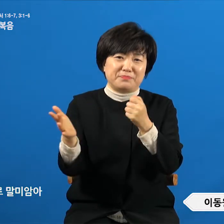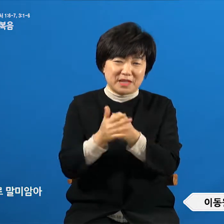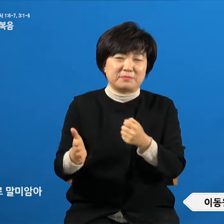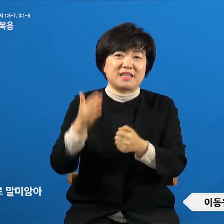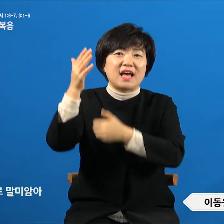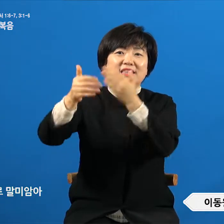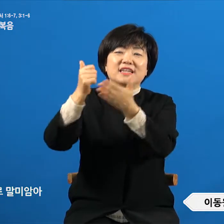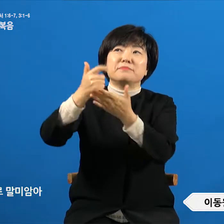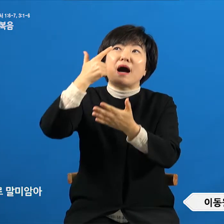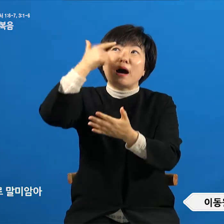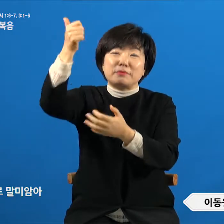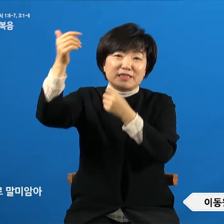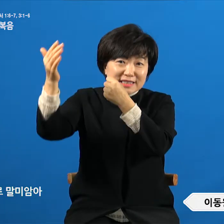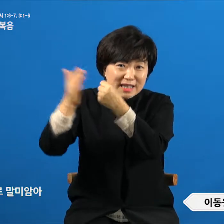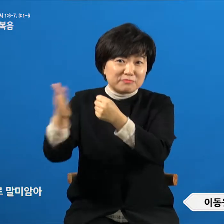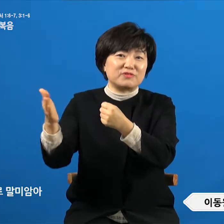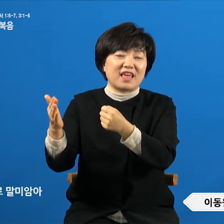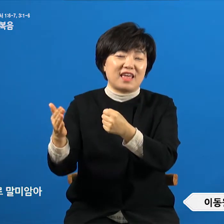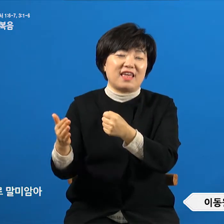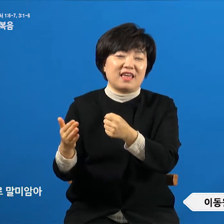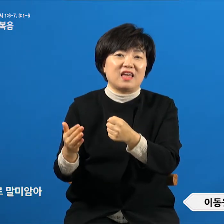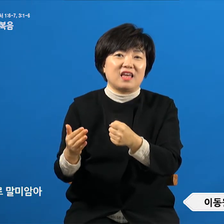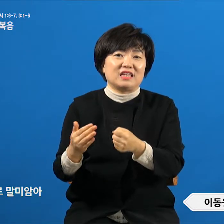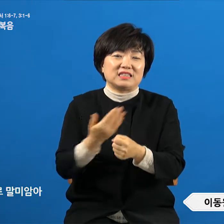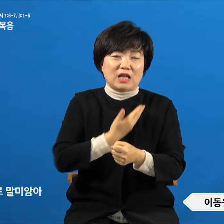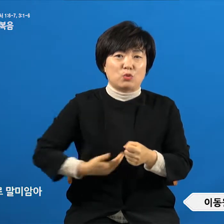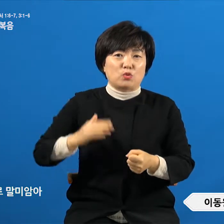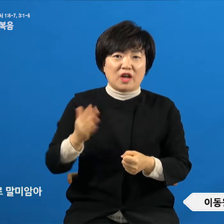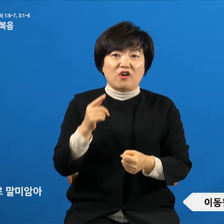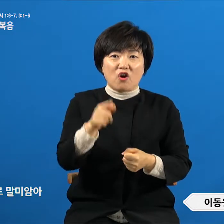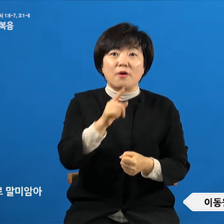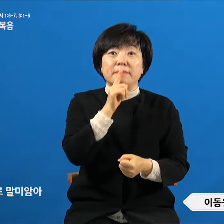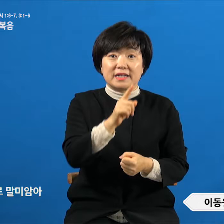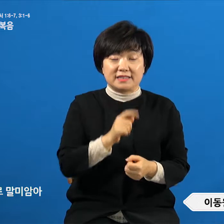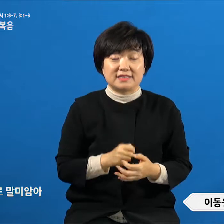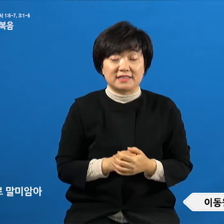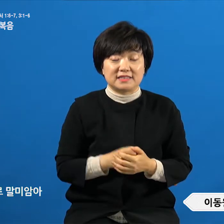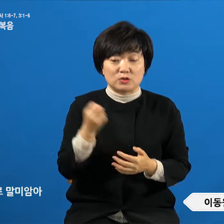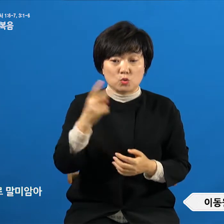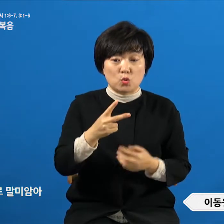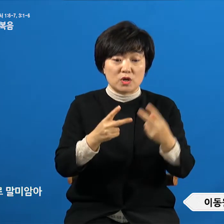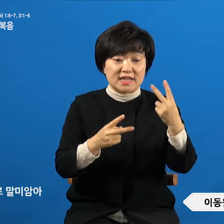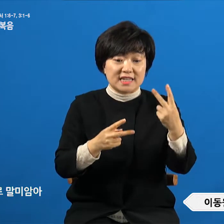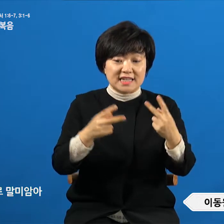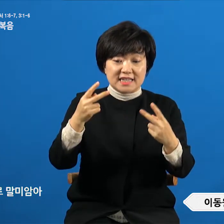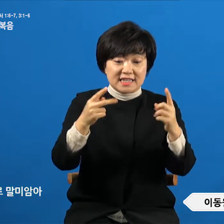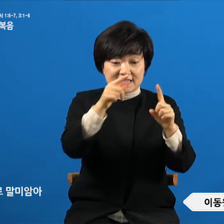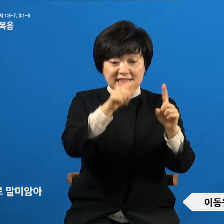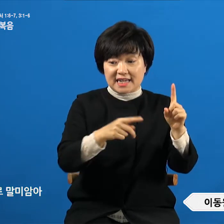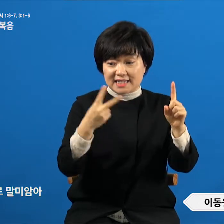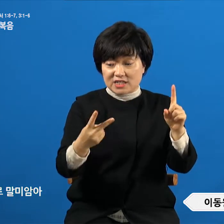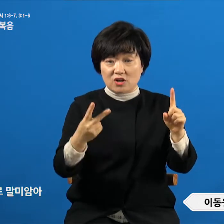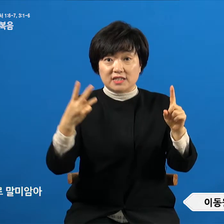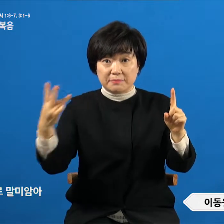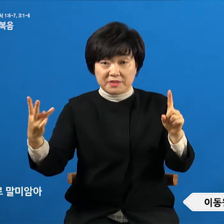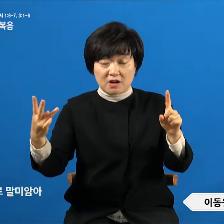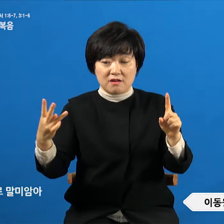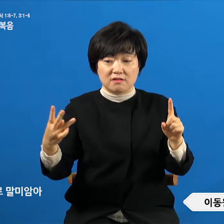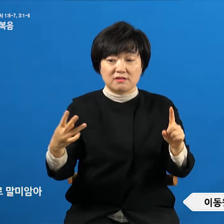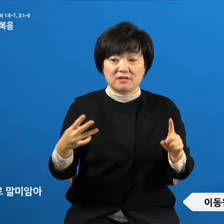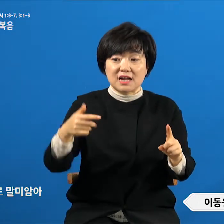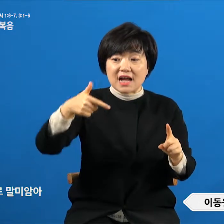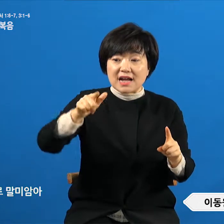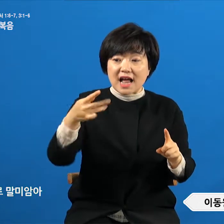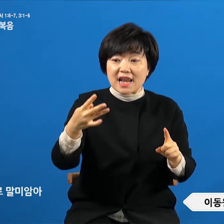때문에 그리고 하나님 아버지로 말미암아 된 것이다 라고 말합니다. 그리고 이어지는 2절과 3절에서 바울은 갈라디아